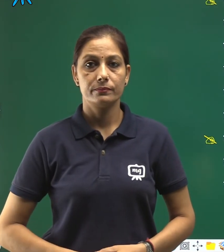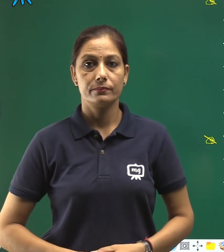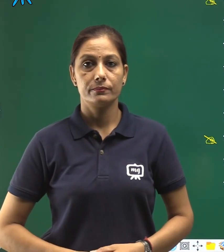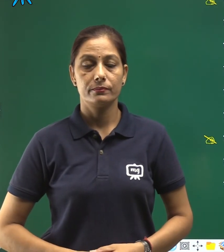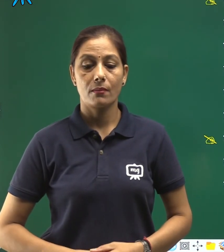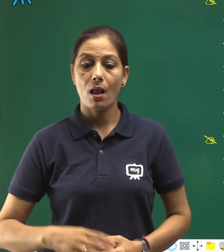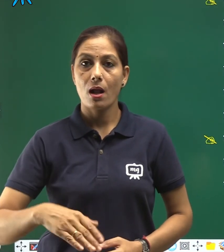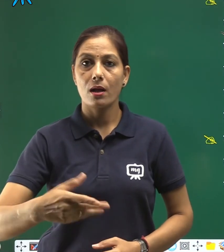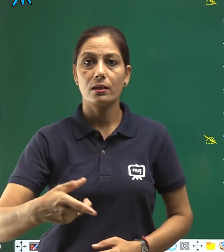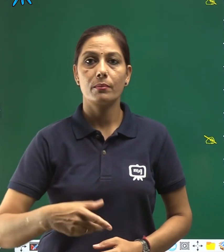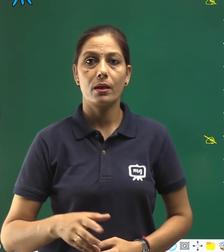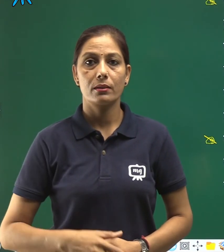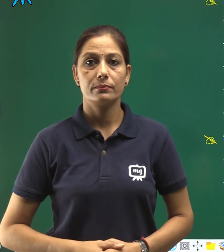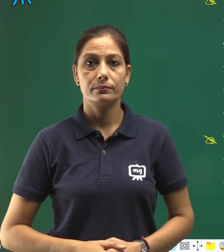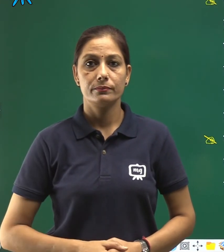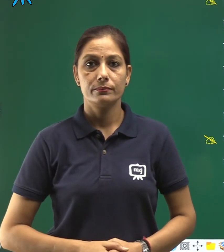अगली बार